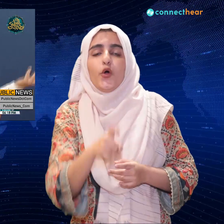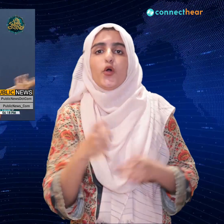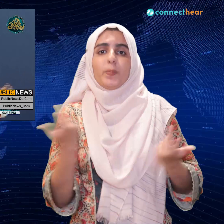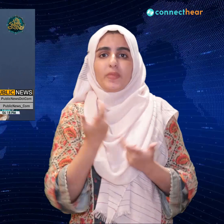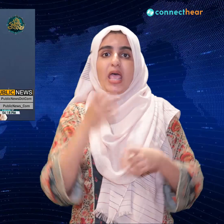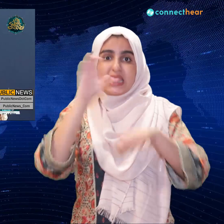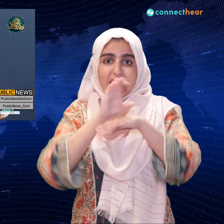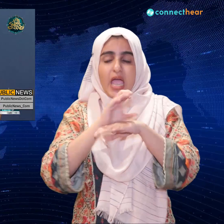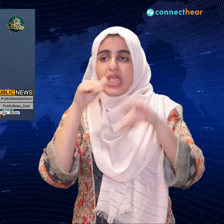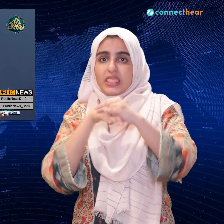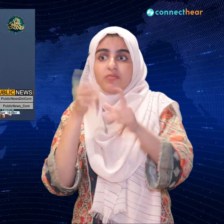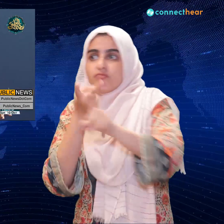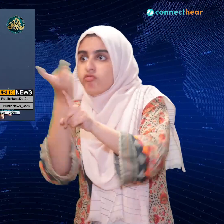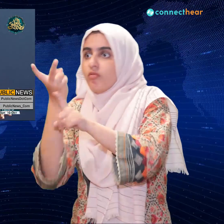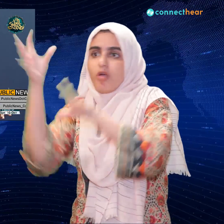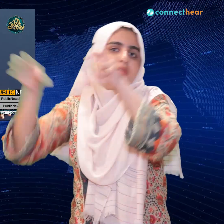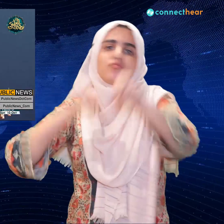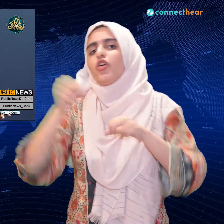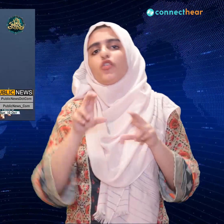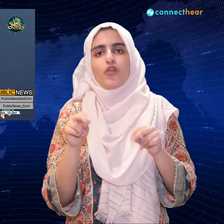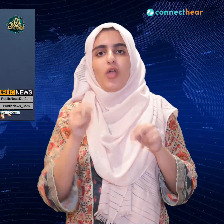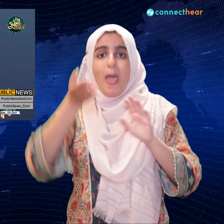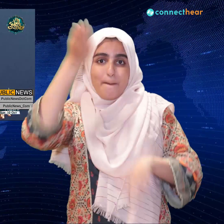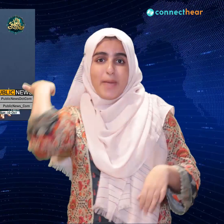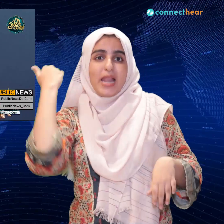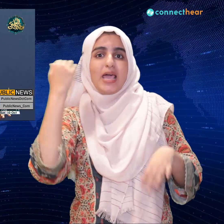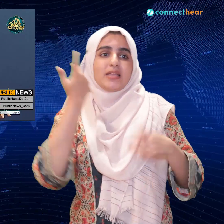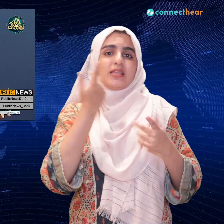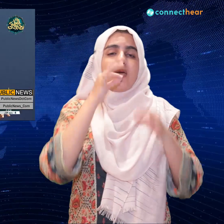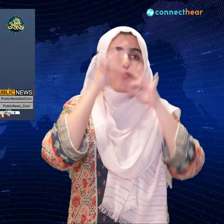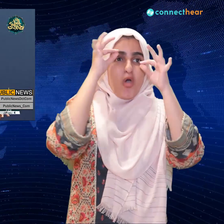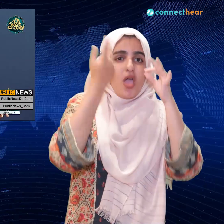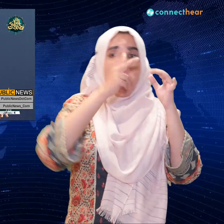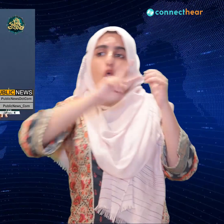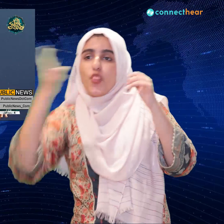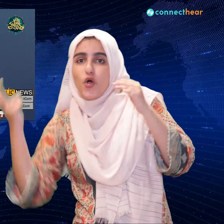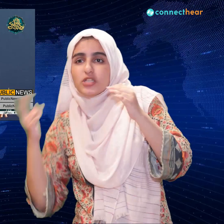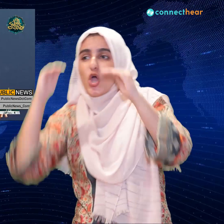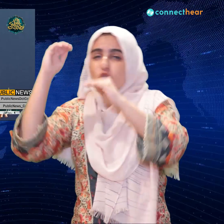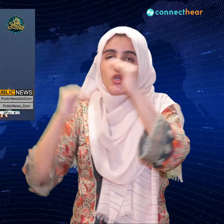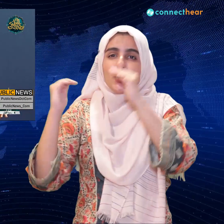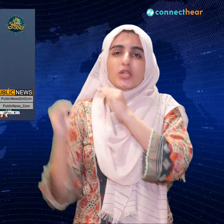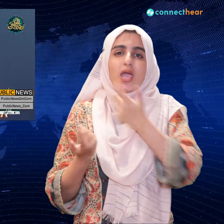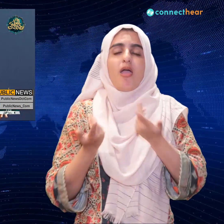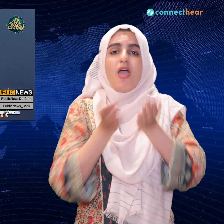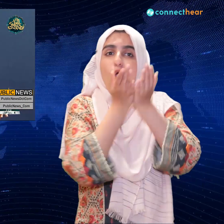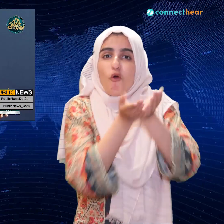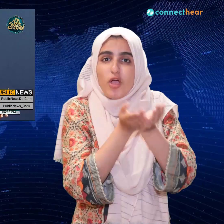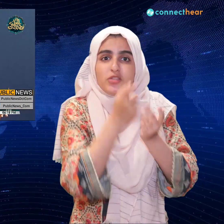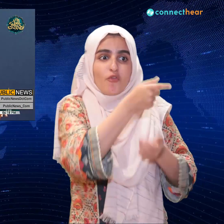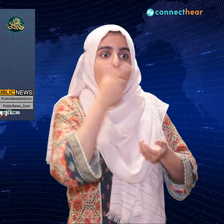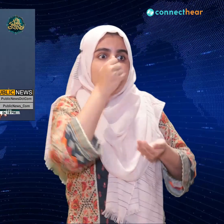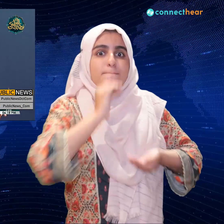دین میں زبردستی نہیں ہے. وہ کیوں نہیں ہے کہ پیغمبروں کے بھی بچے، ان کے اپنے بیٹے، حضرت نوح علیہ السلام کا اپنا